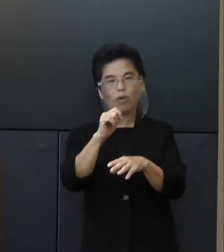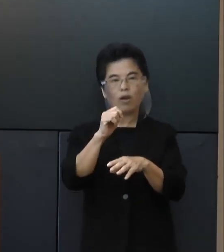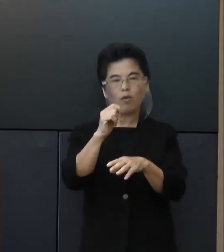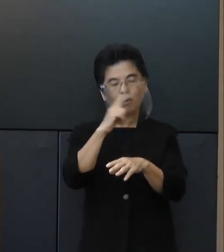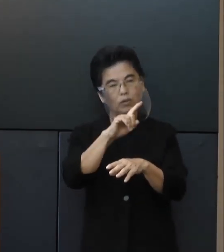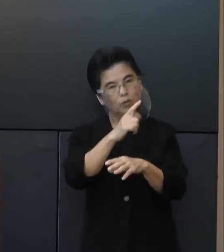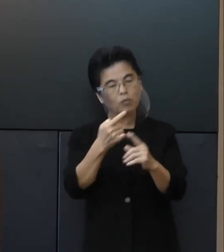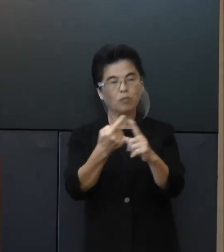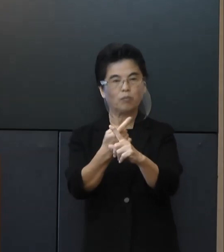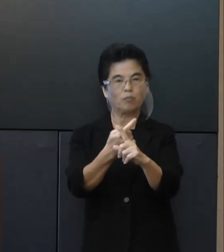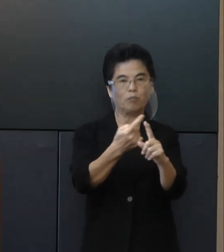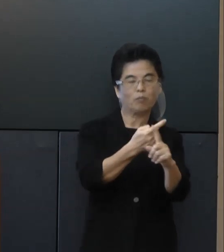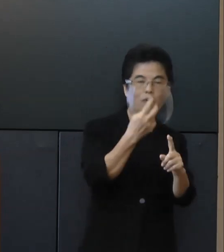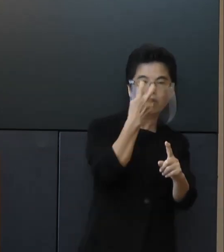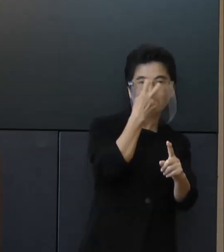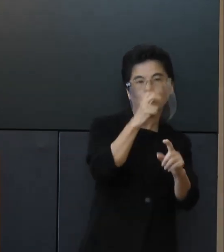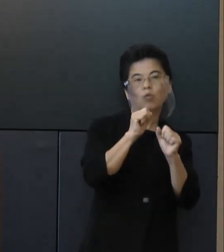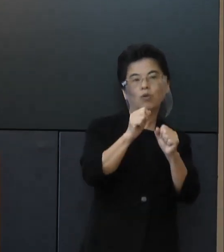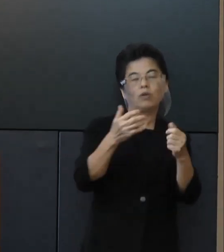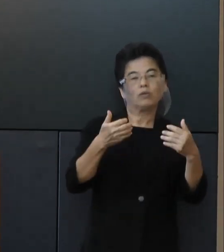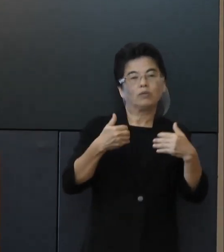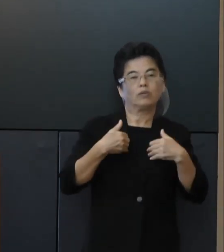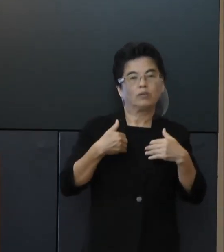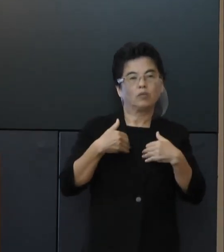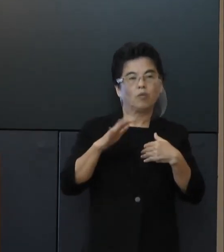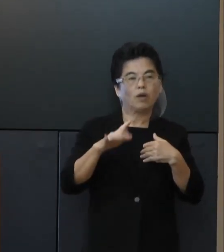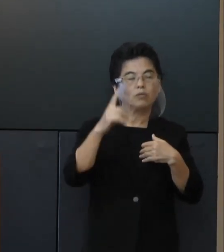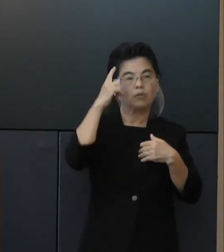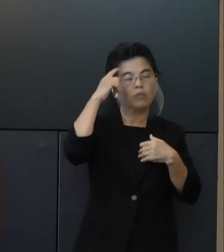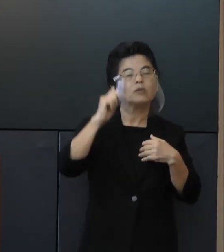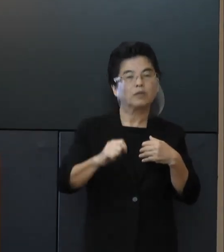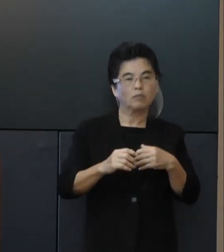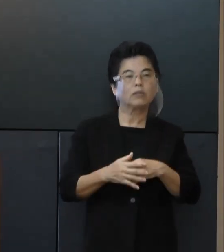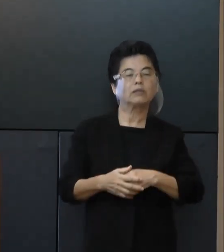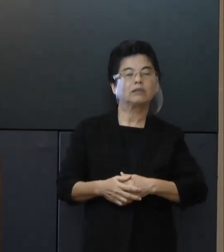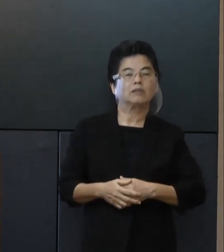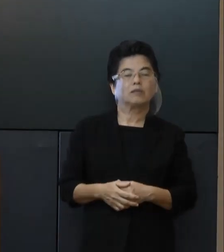合わせて、ね、当然検討していかなければいけないというふうに思っております。